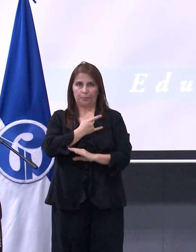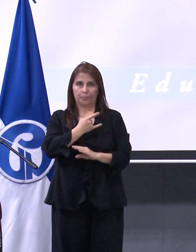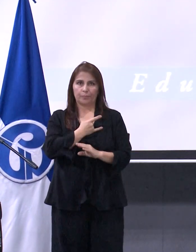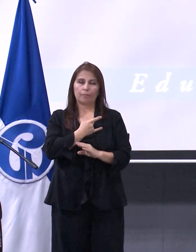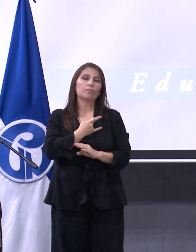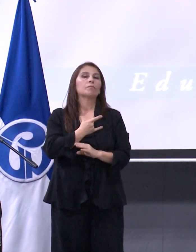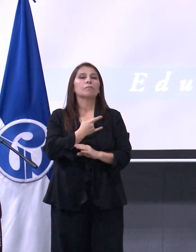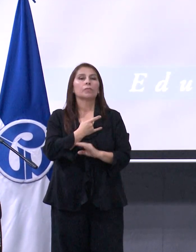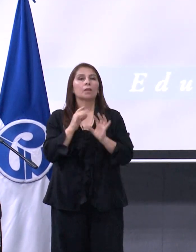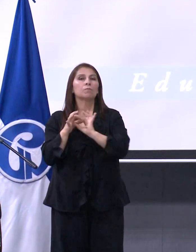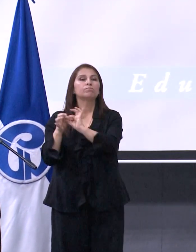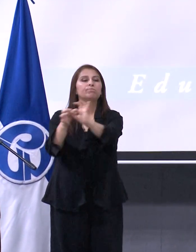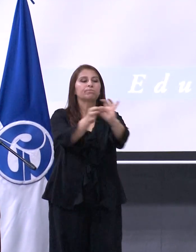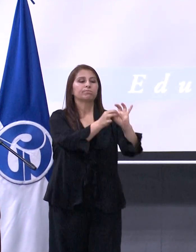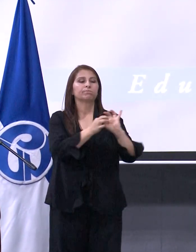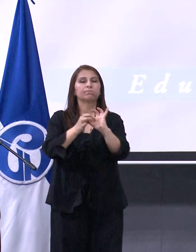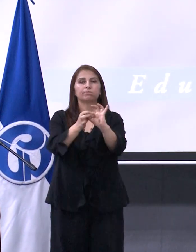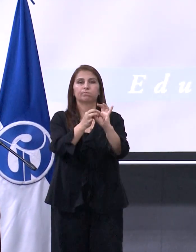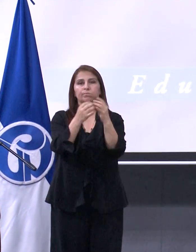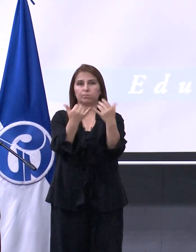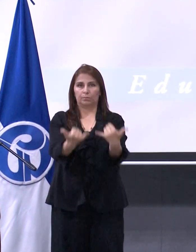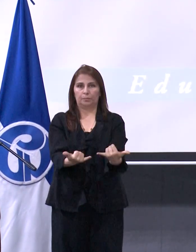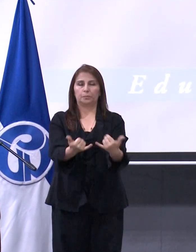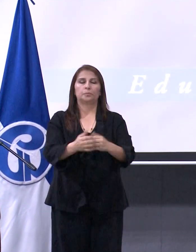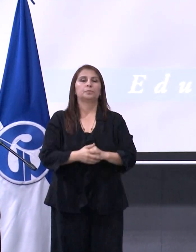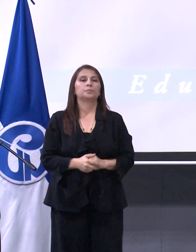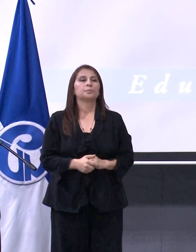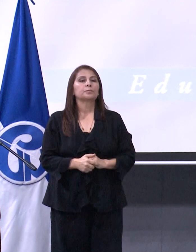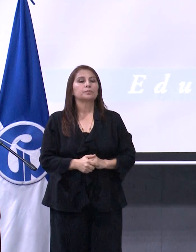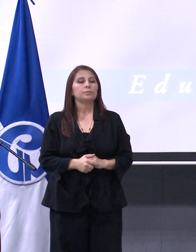unida en este momento quiero